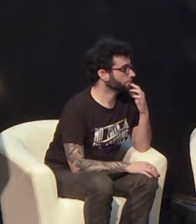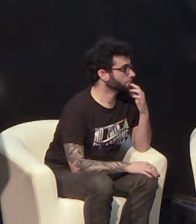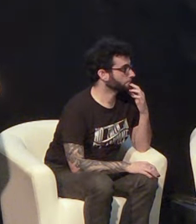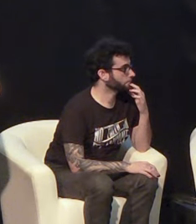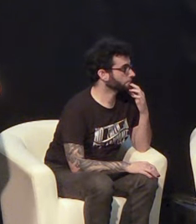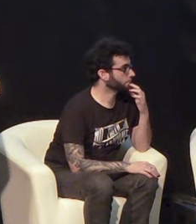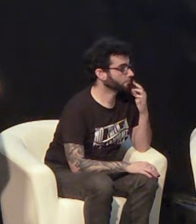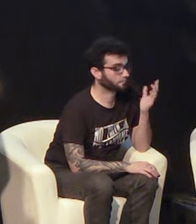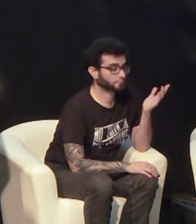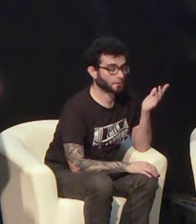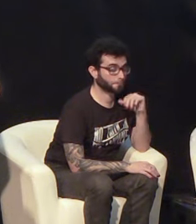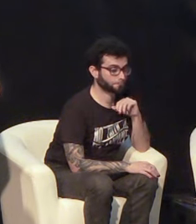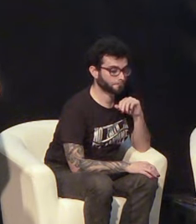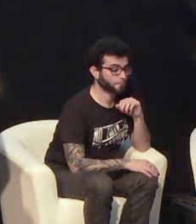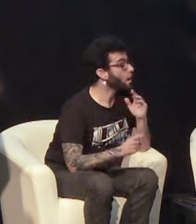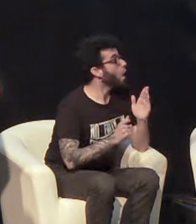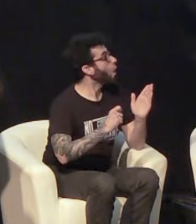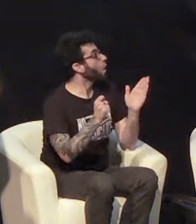nous.